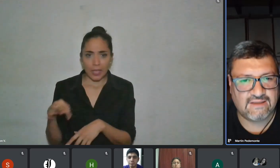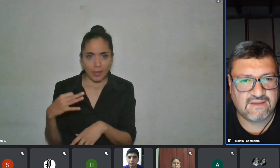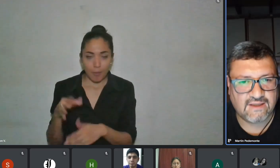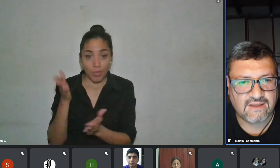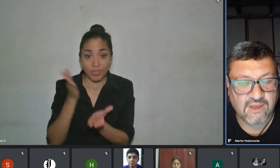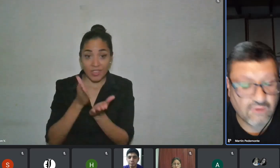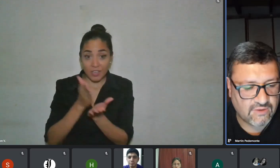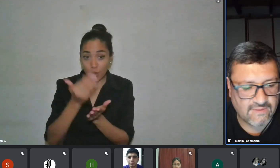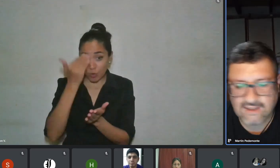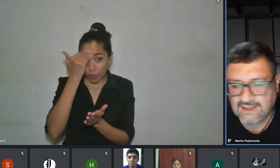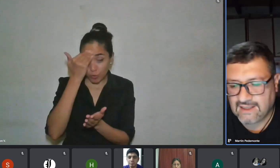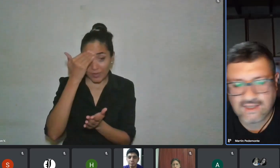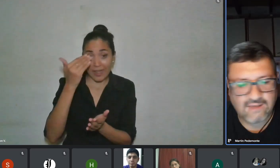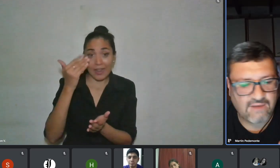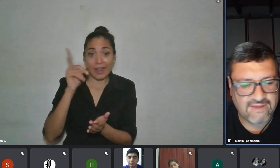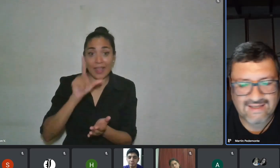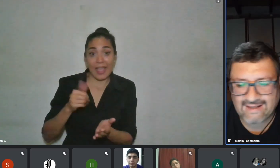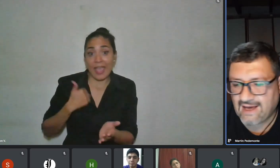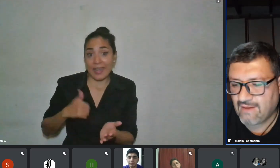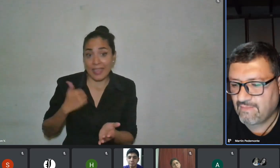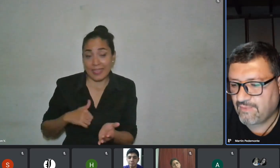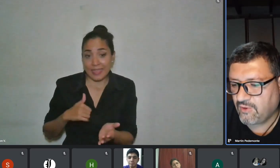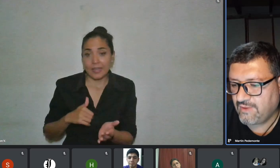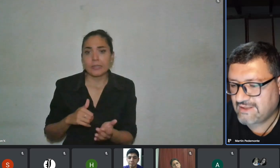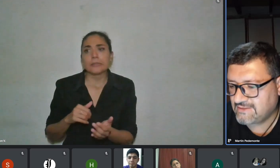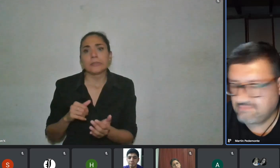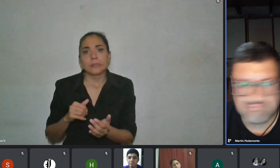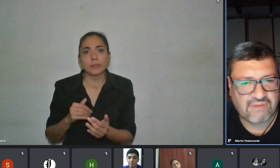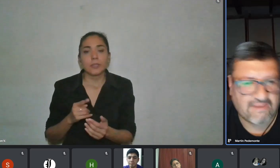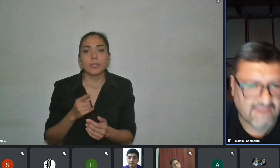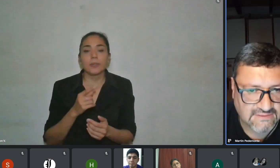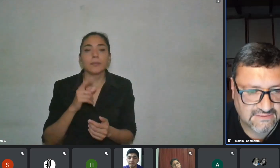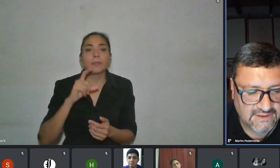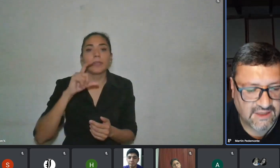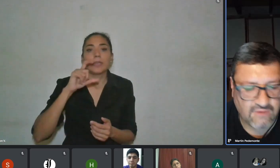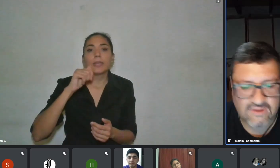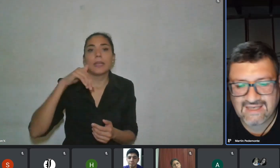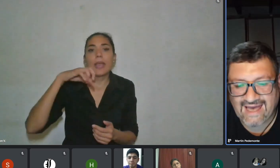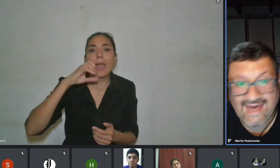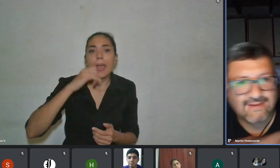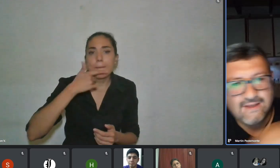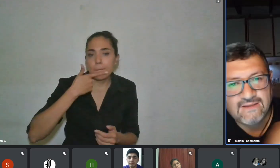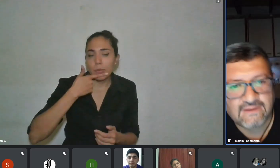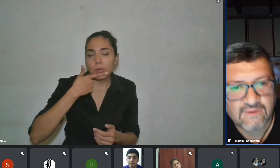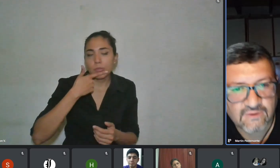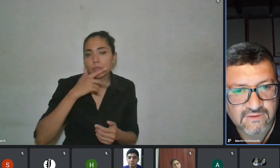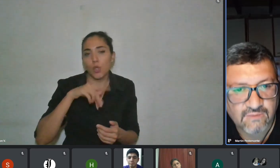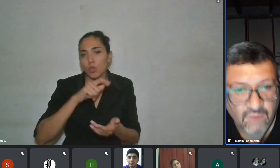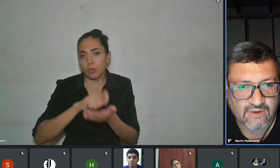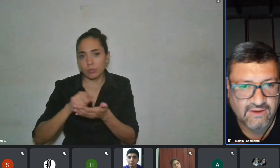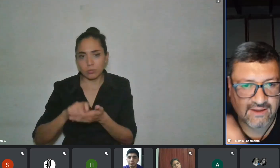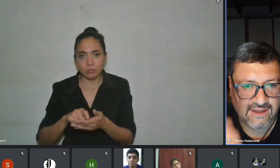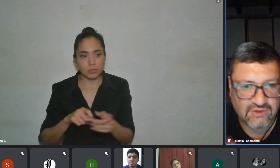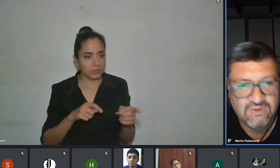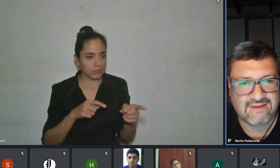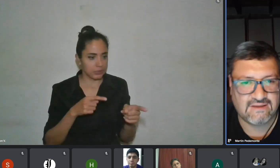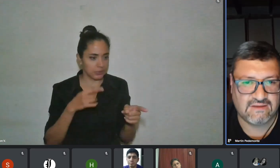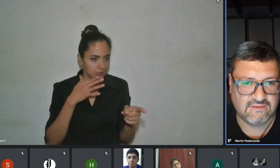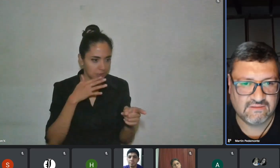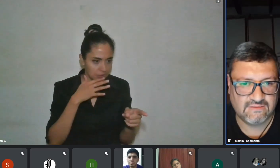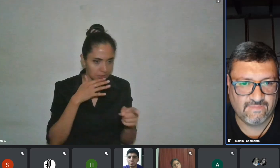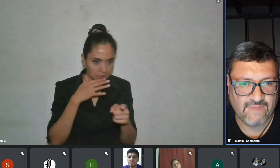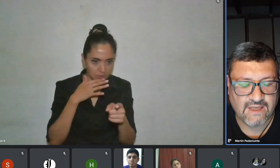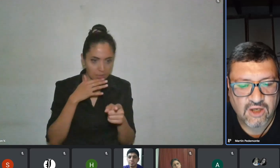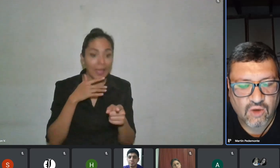constitucional de Argentina. Y bueno, ves Vidar Campo, ves un par más. Y vos decís, a este le entiendo. Bueno, estudiate